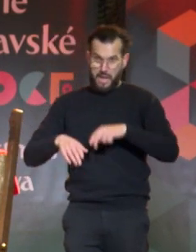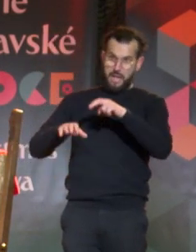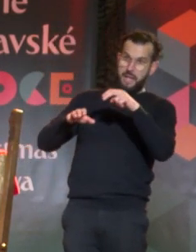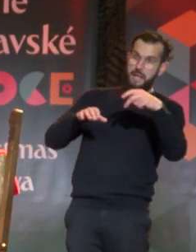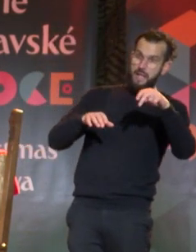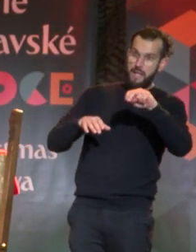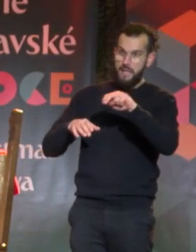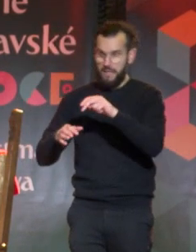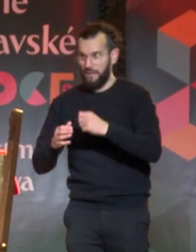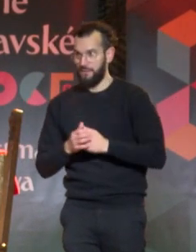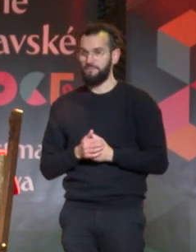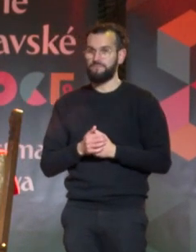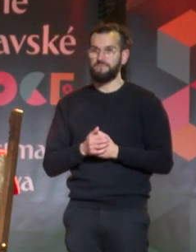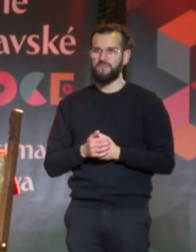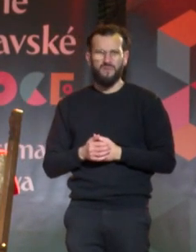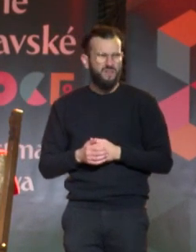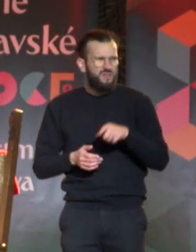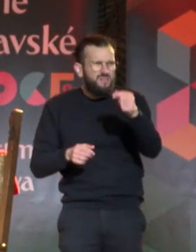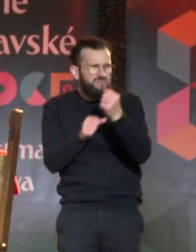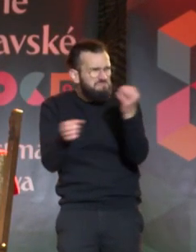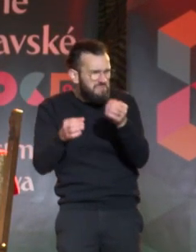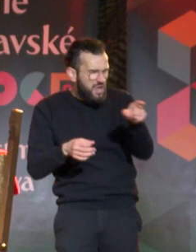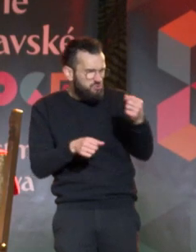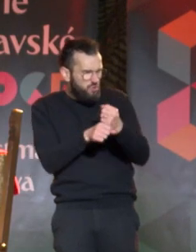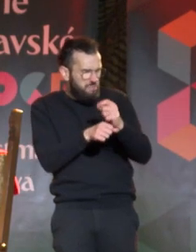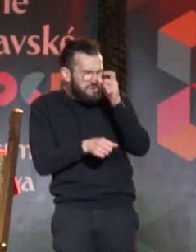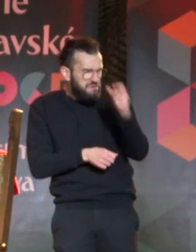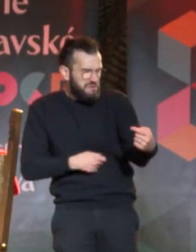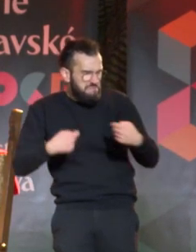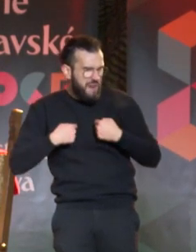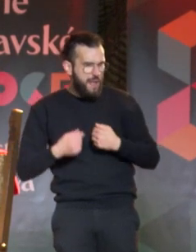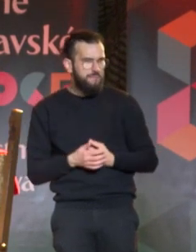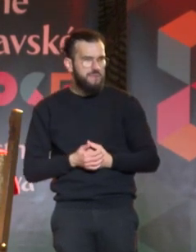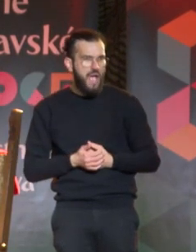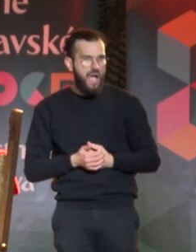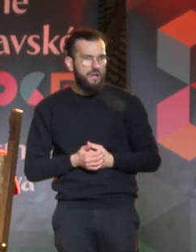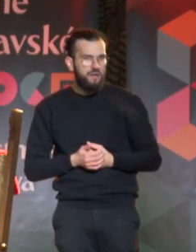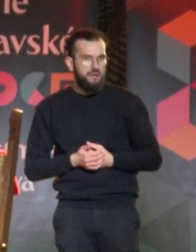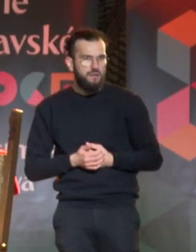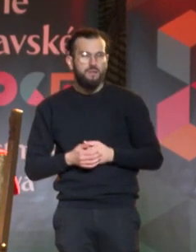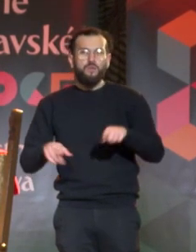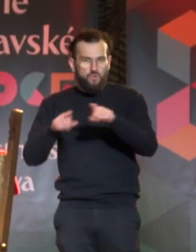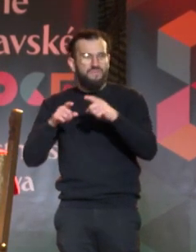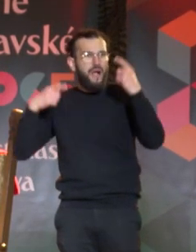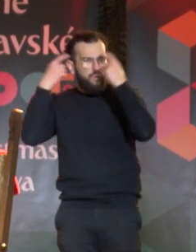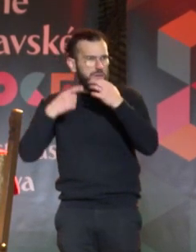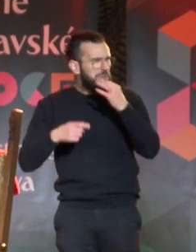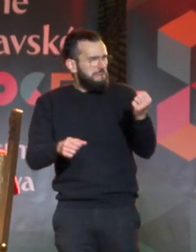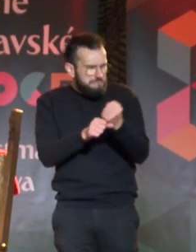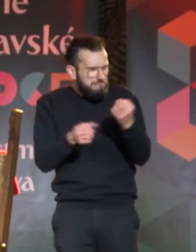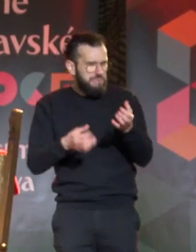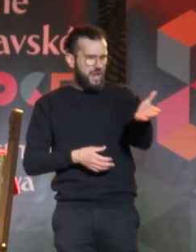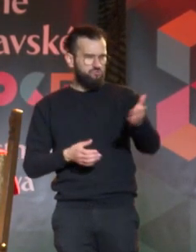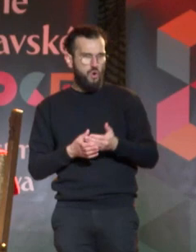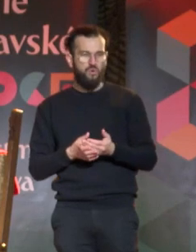chvíľu. Prečo to robíš? Vykríkne za miznúcou Ernestínou už druhýkrát Slávka,